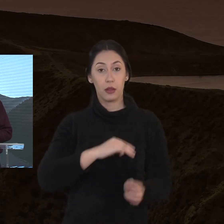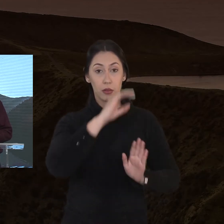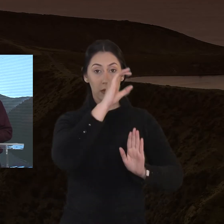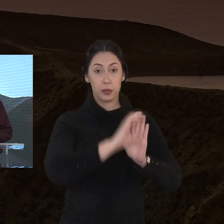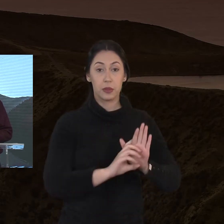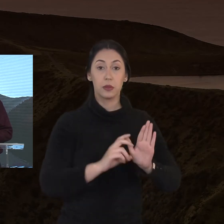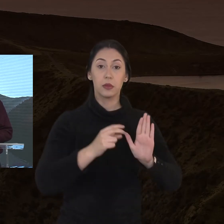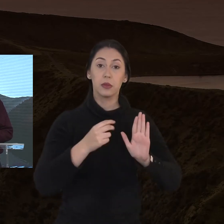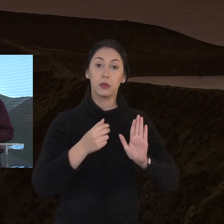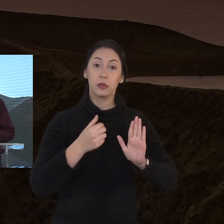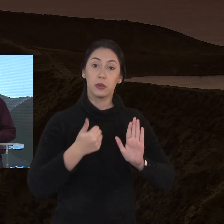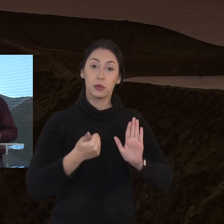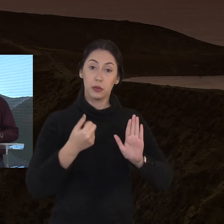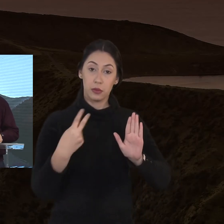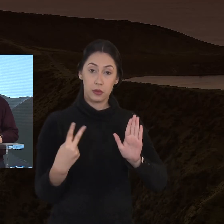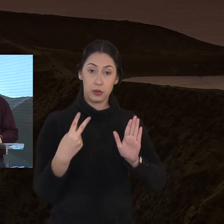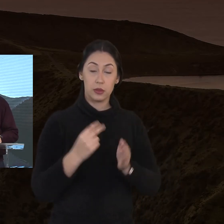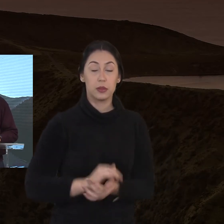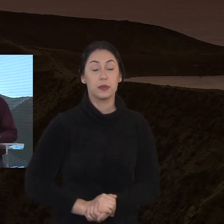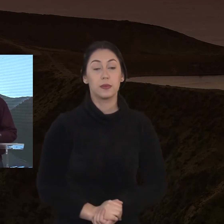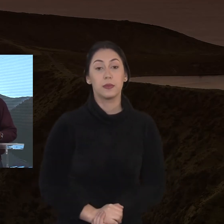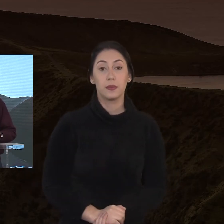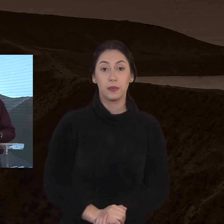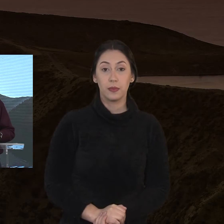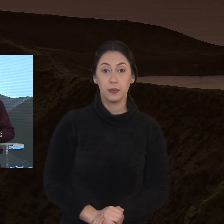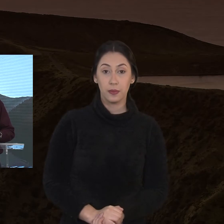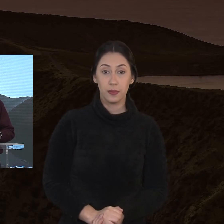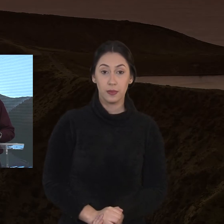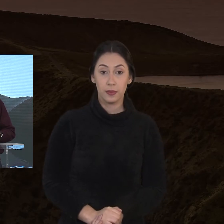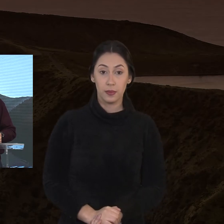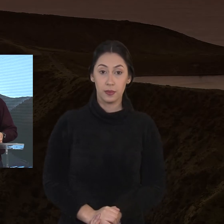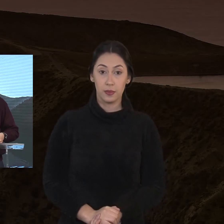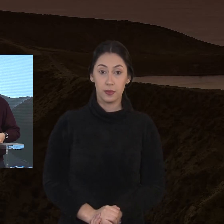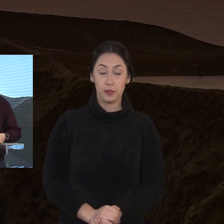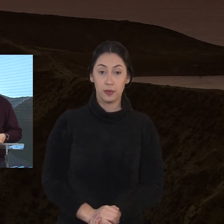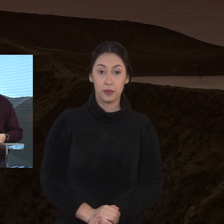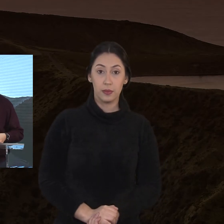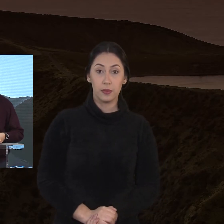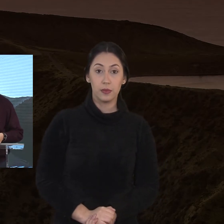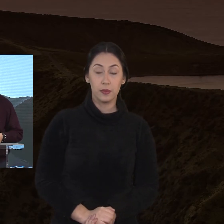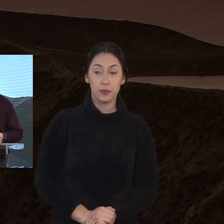12 e aí